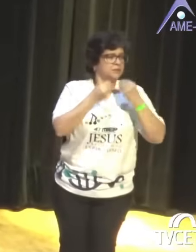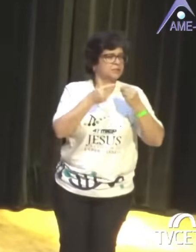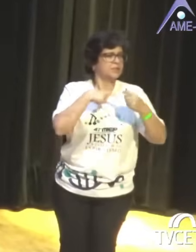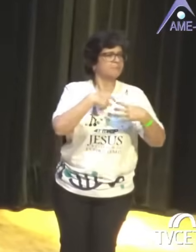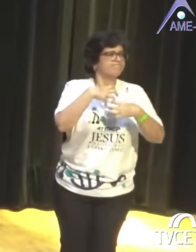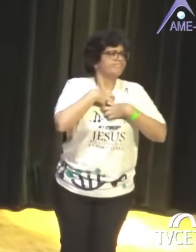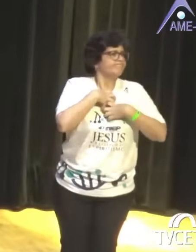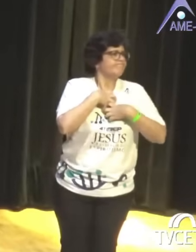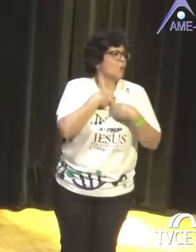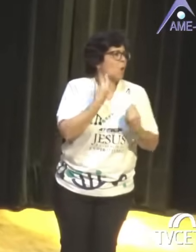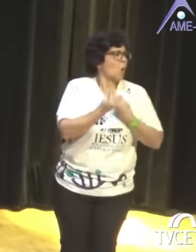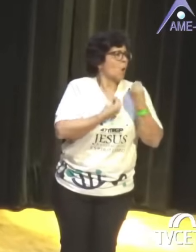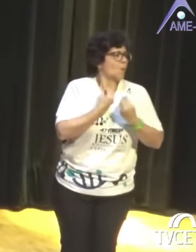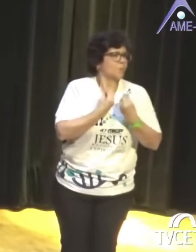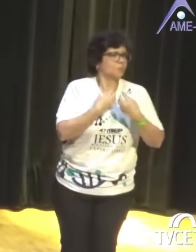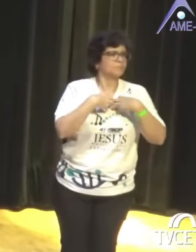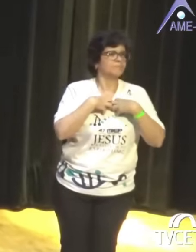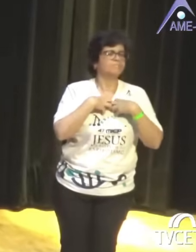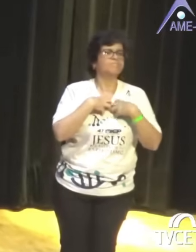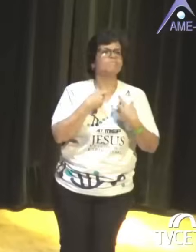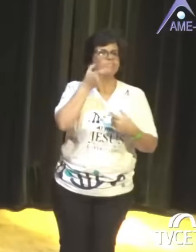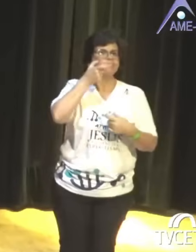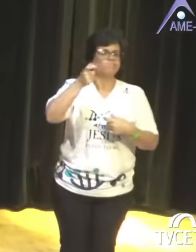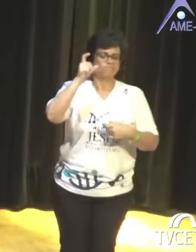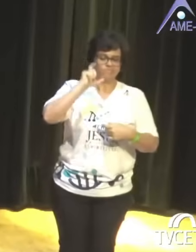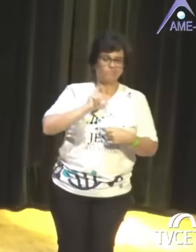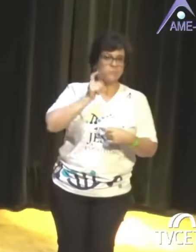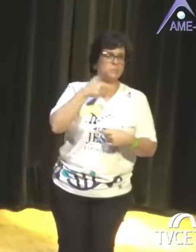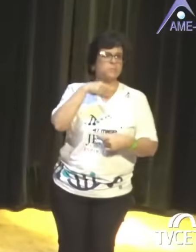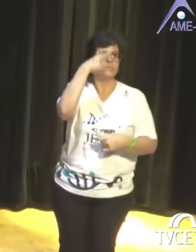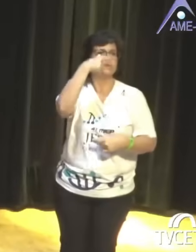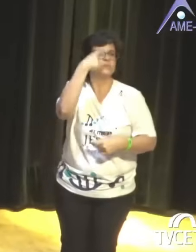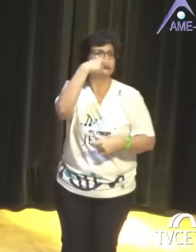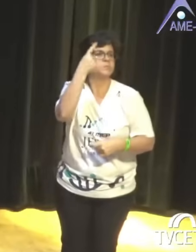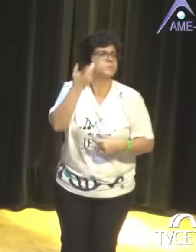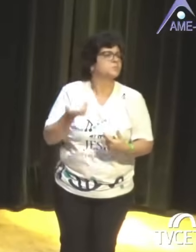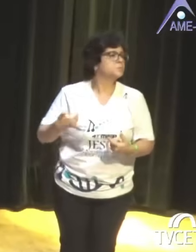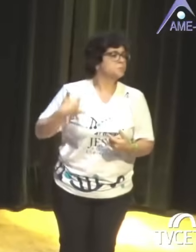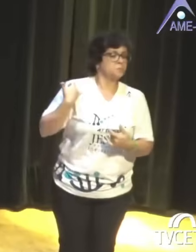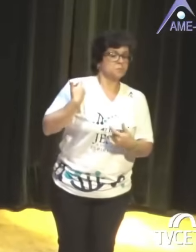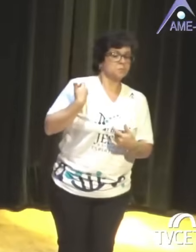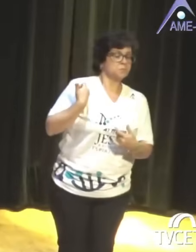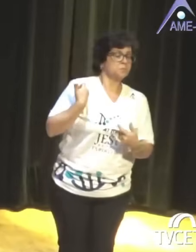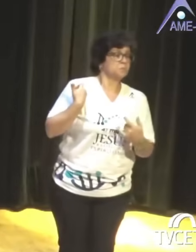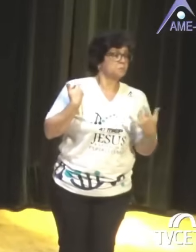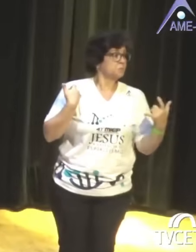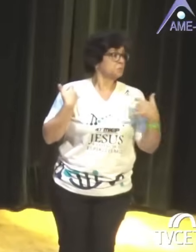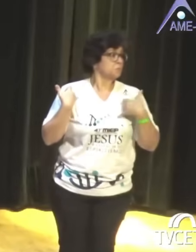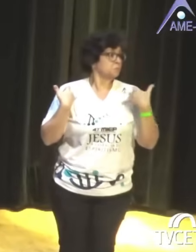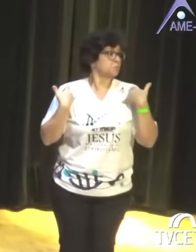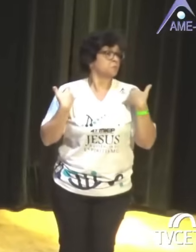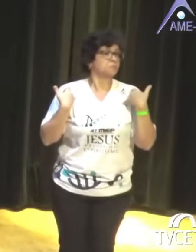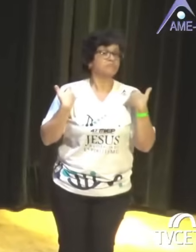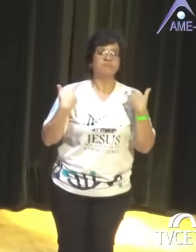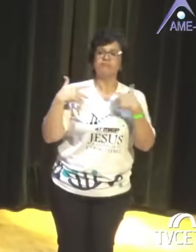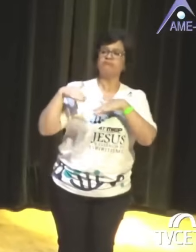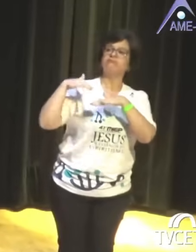ao sentimento egoísmo orgulho vaidade